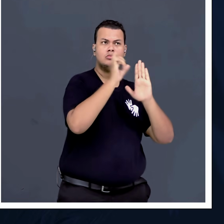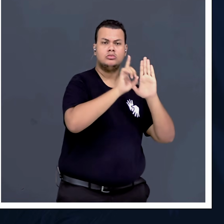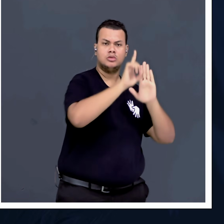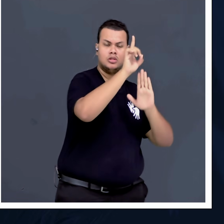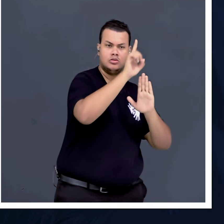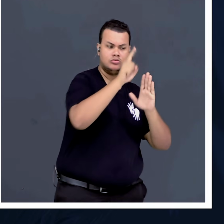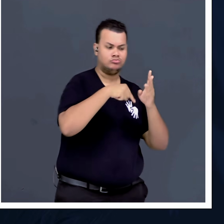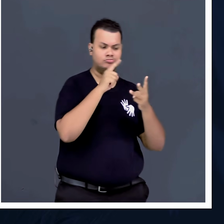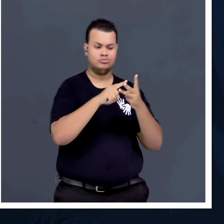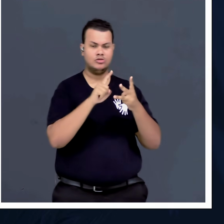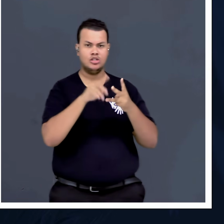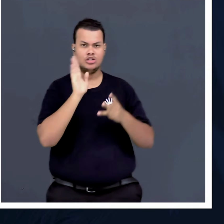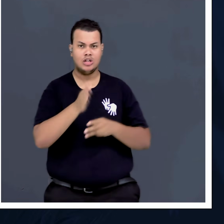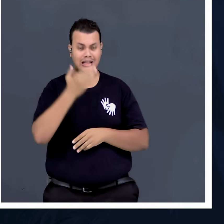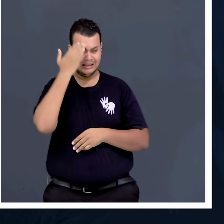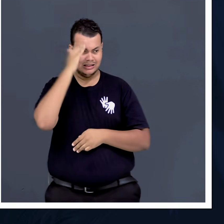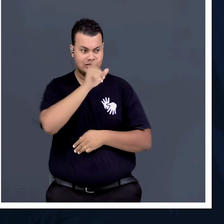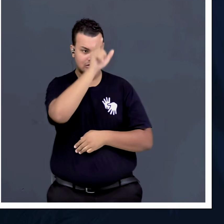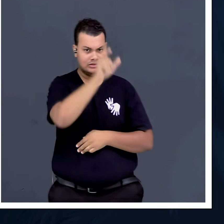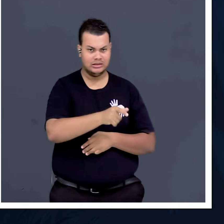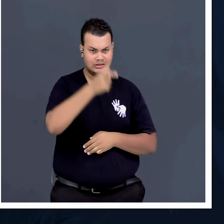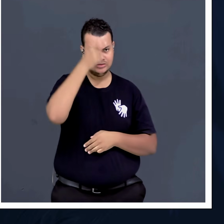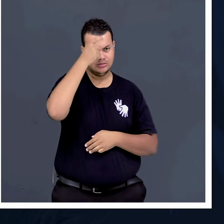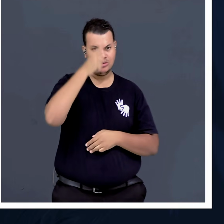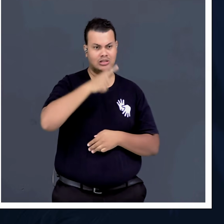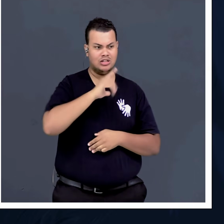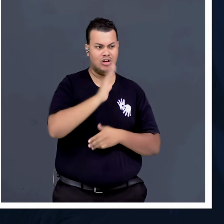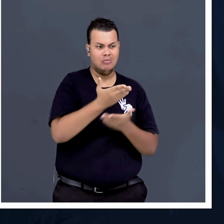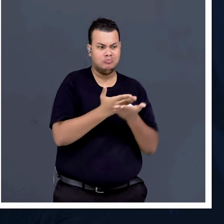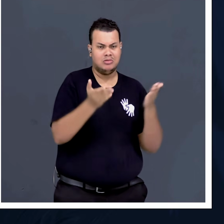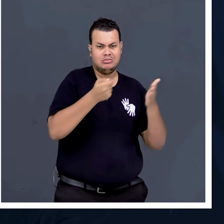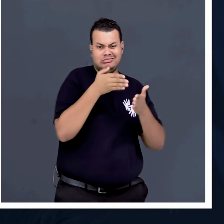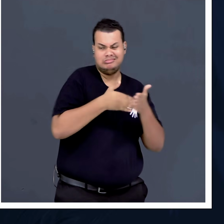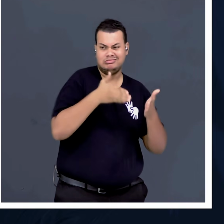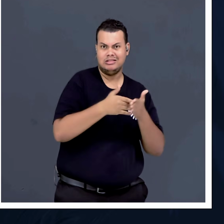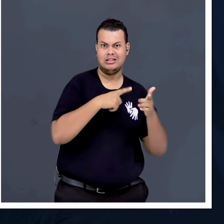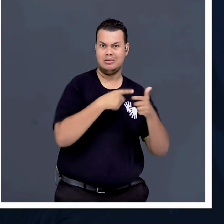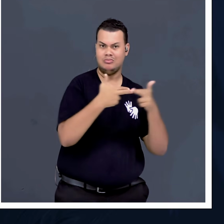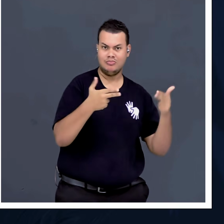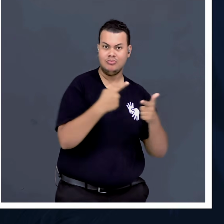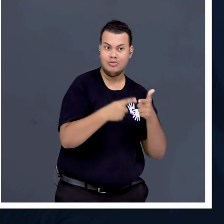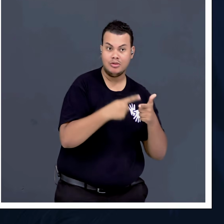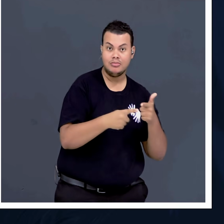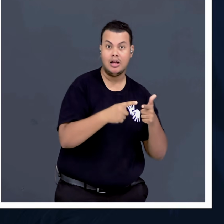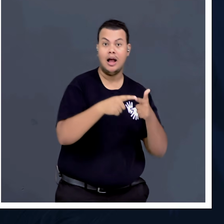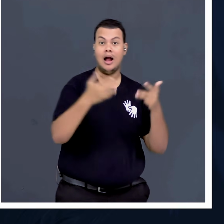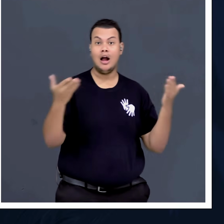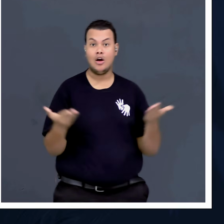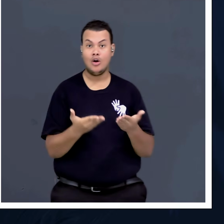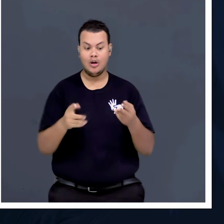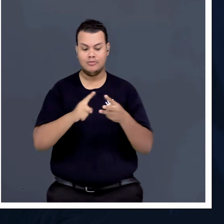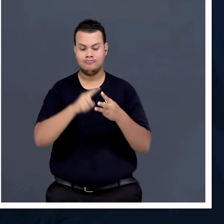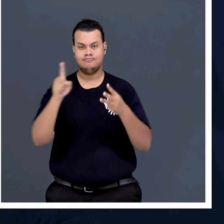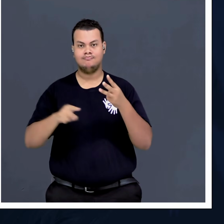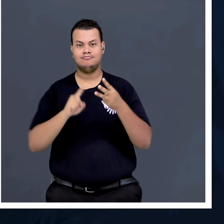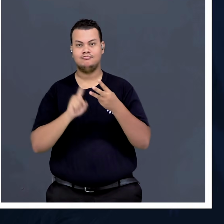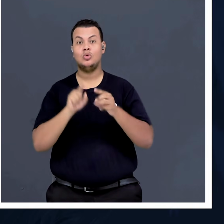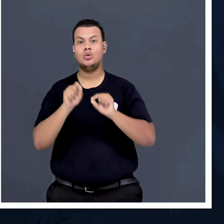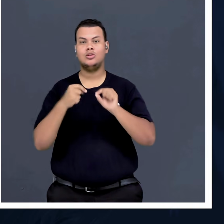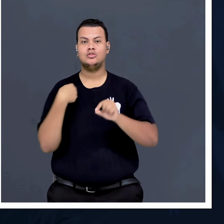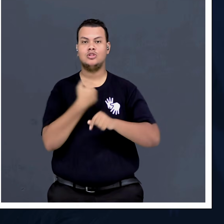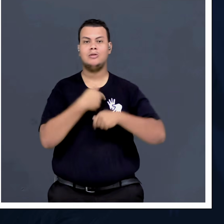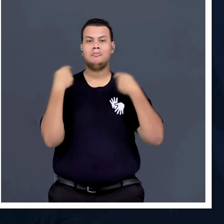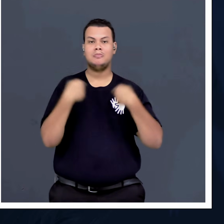Deus. Entendemos que o inimigo, que o nosso adversário é limitado, já está derrotado. E agora nós